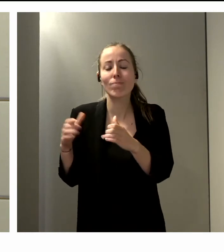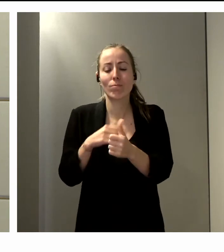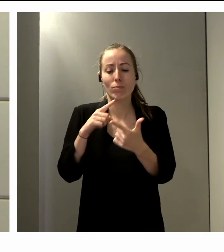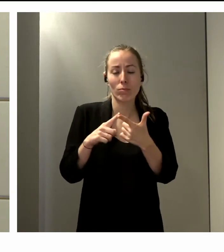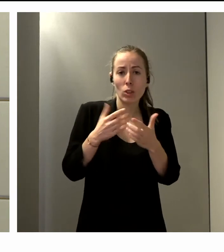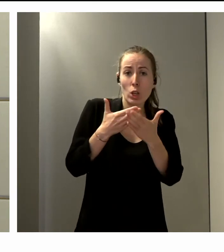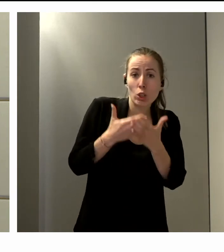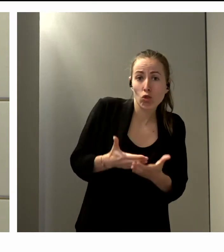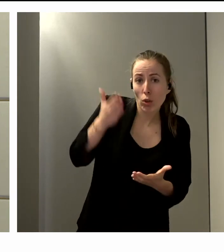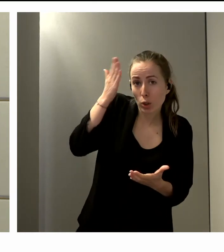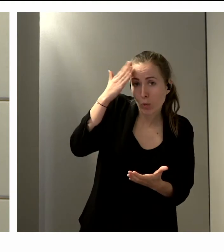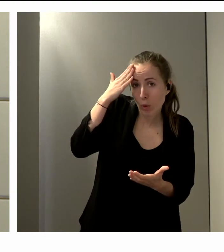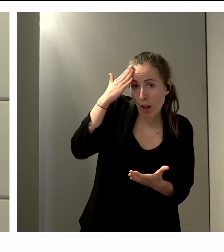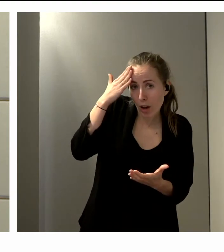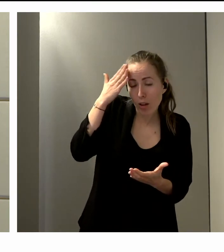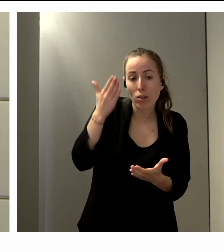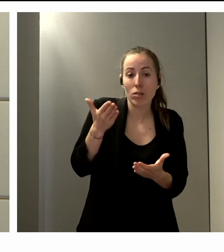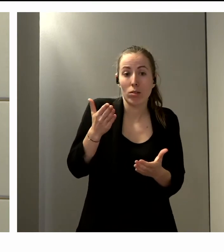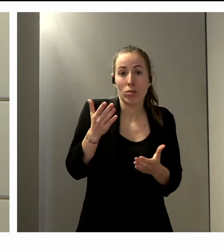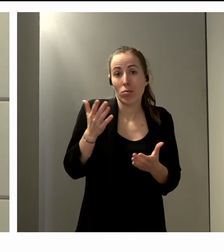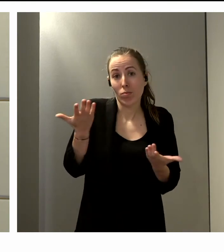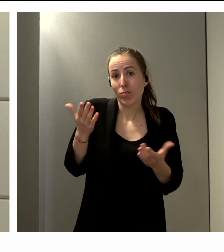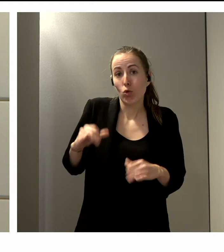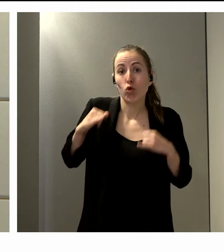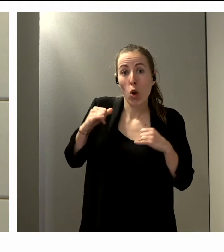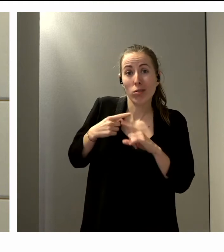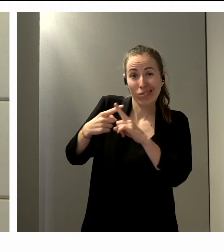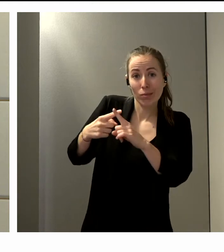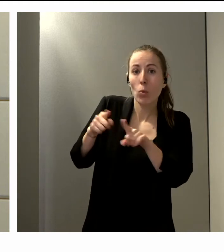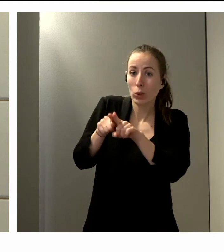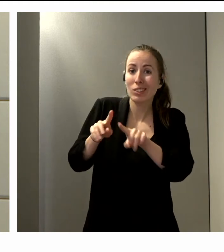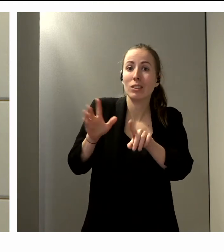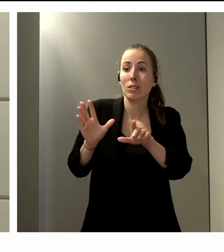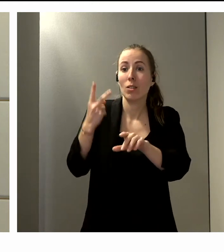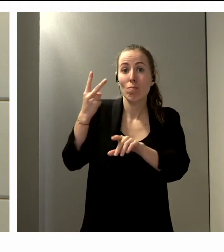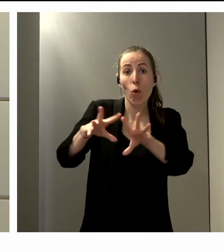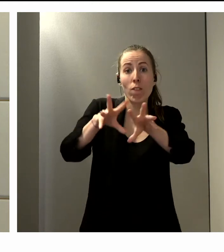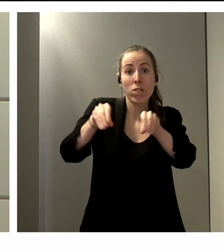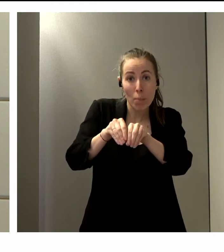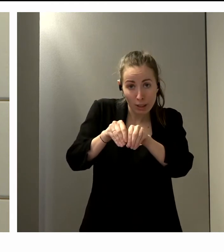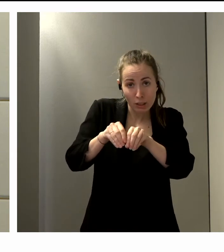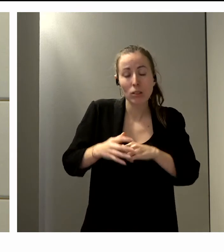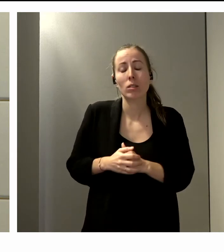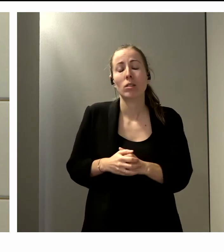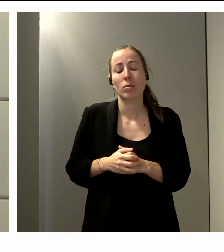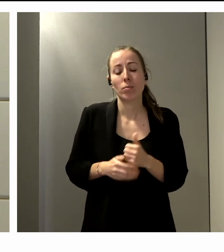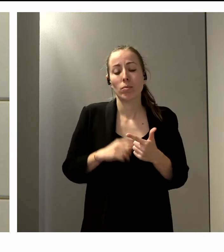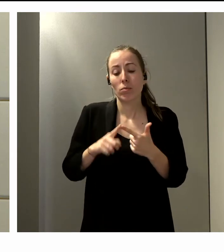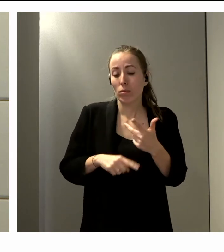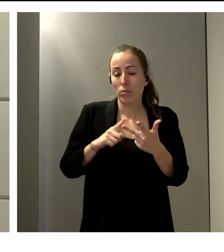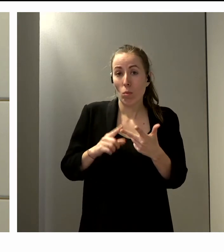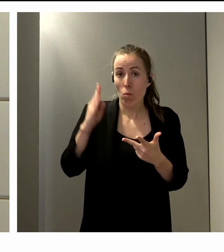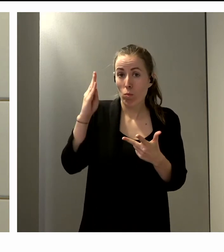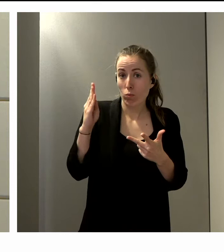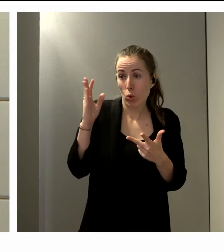pèse sur les jeunes concernés et également sur les familles, que ce soit également le besoin de temps,